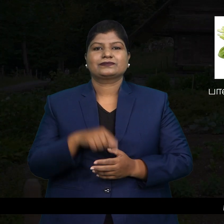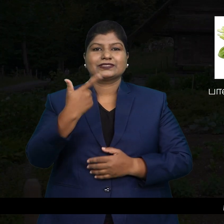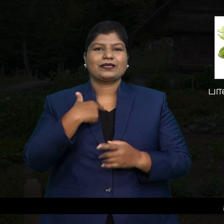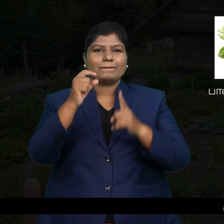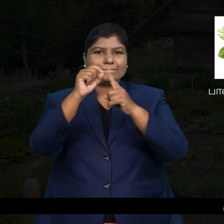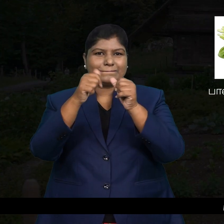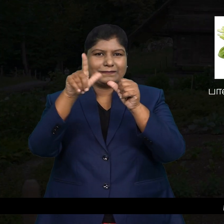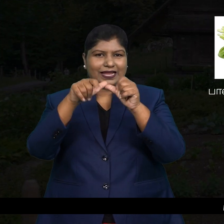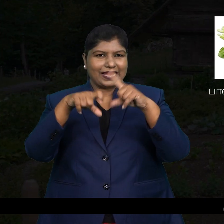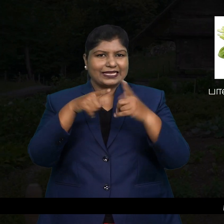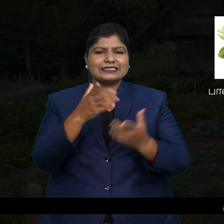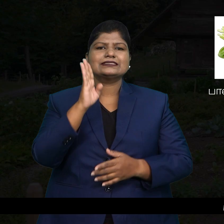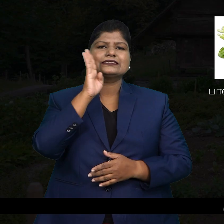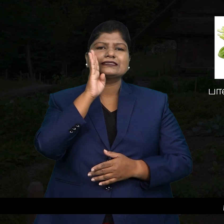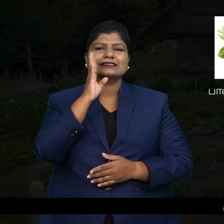பாலக்கீரை,